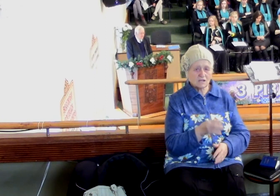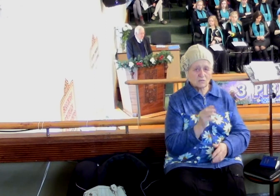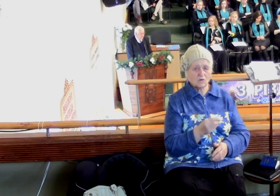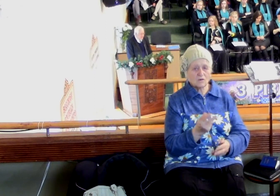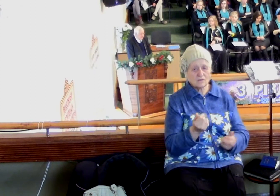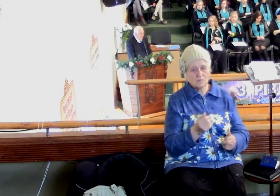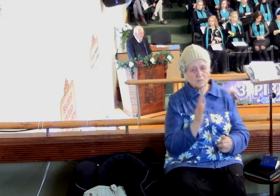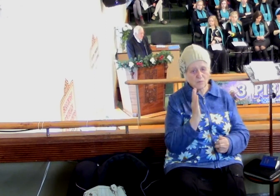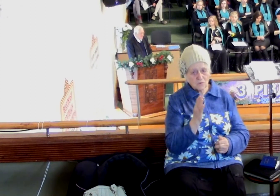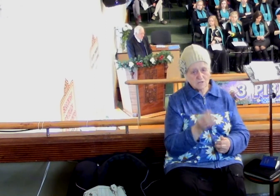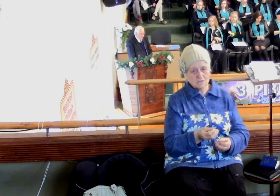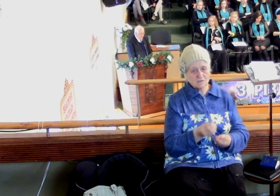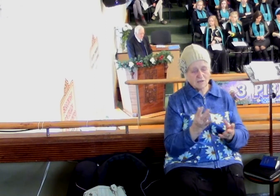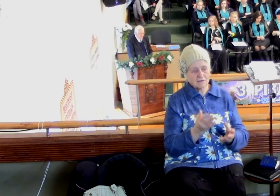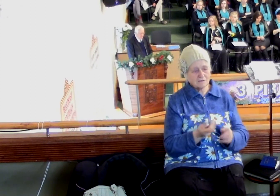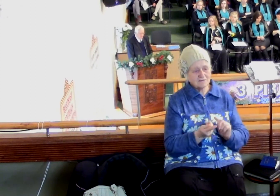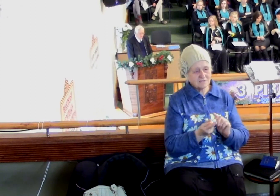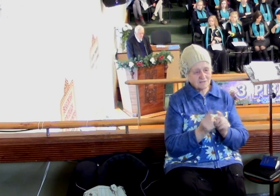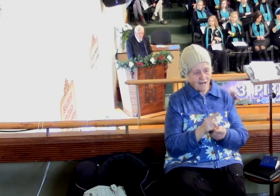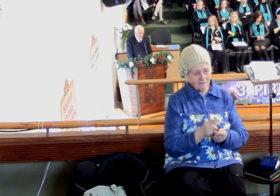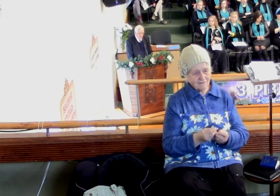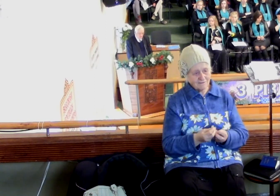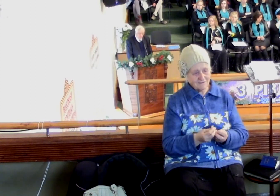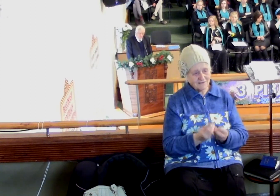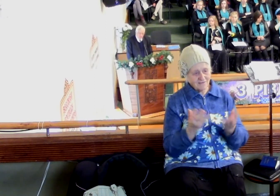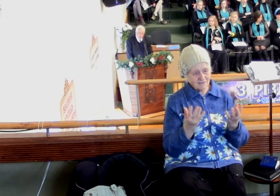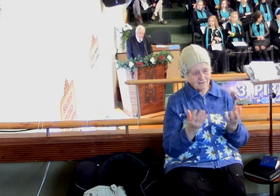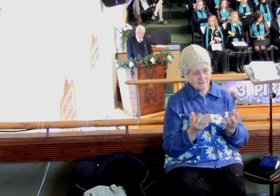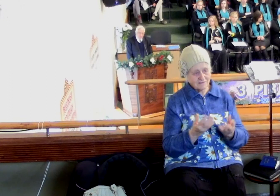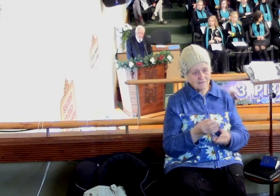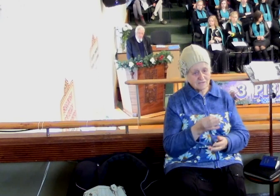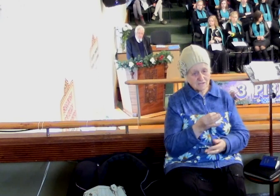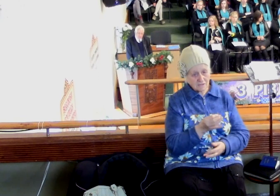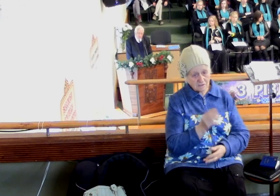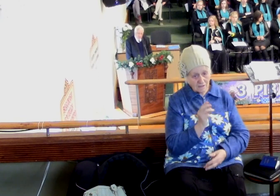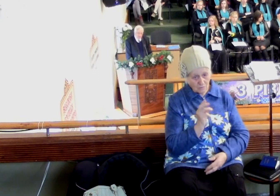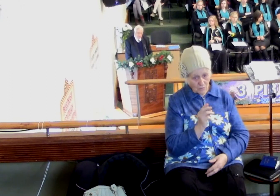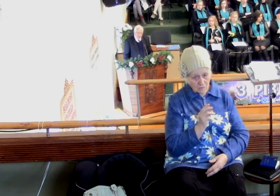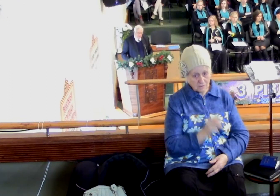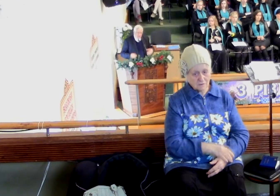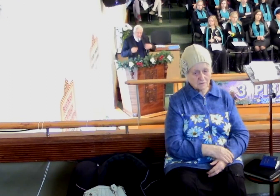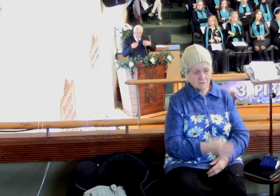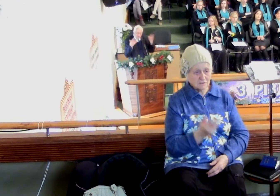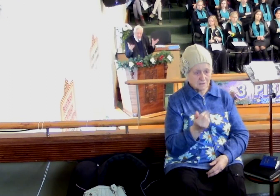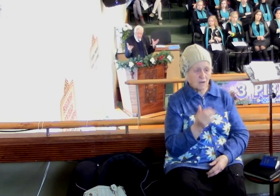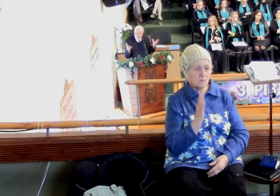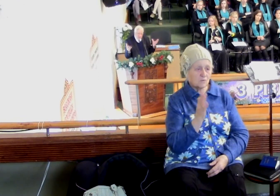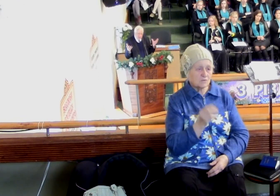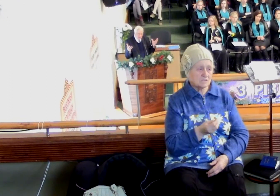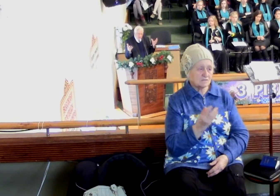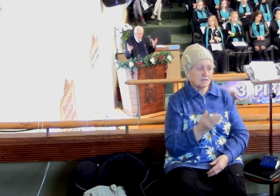свет, и стал свет. Сказал Бог, да будет свет. Там, где